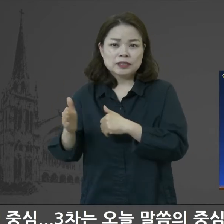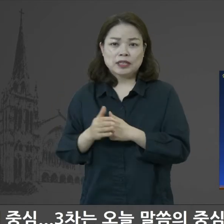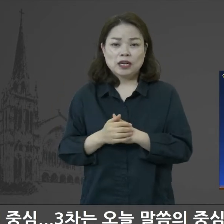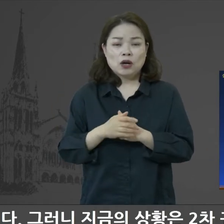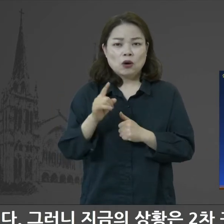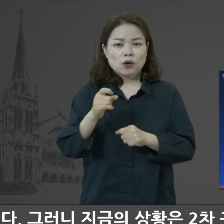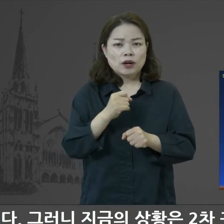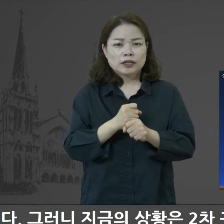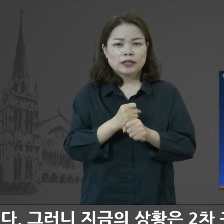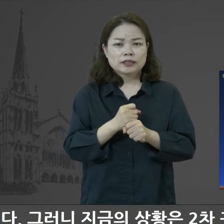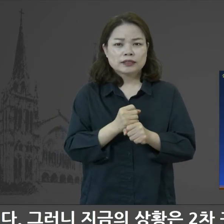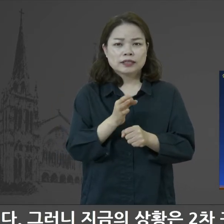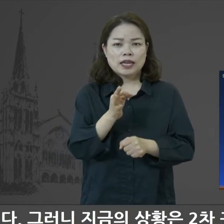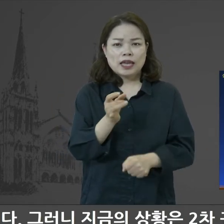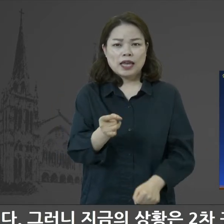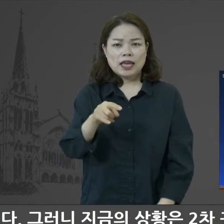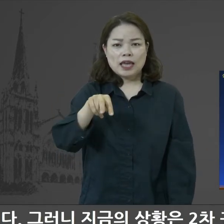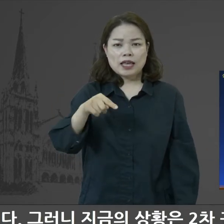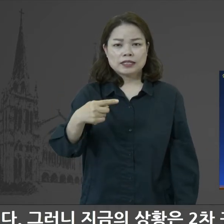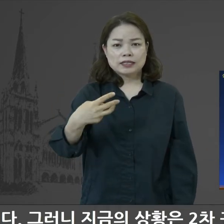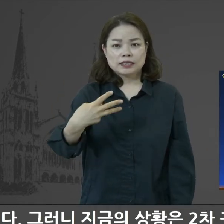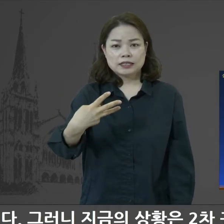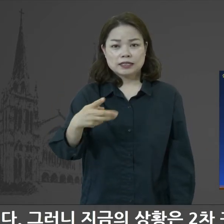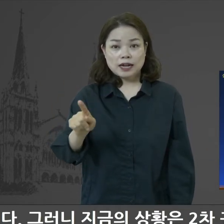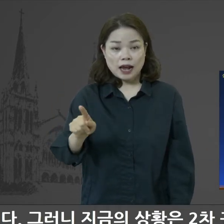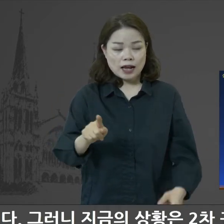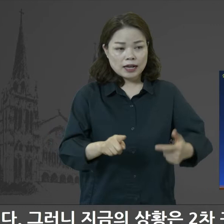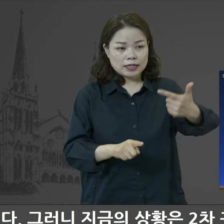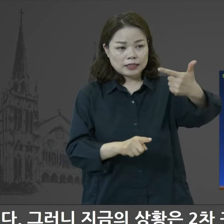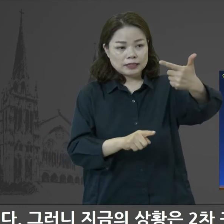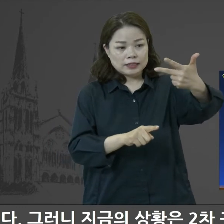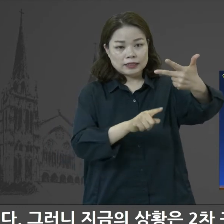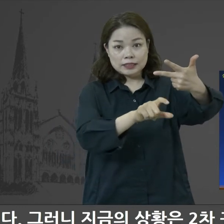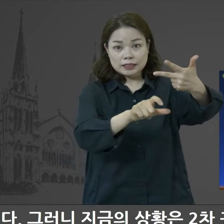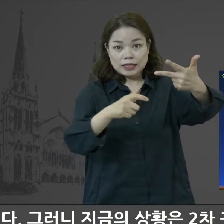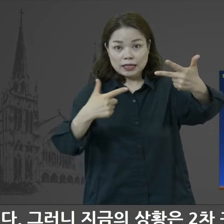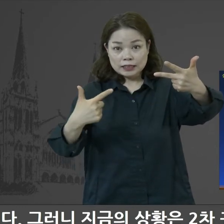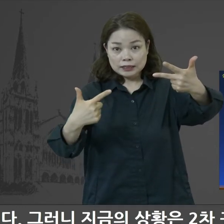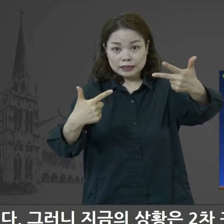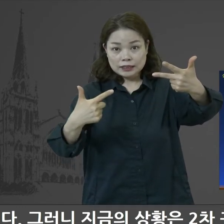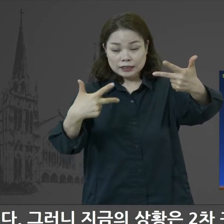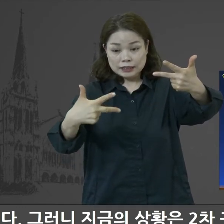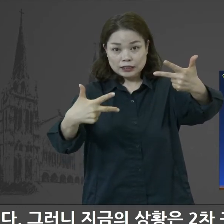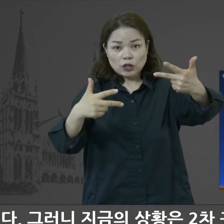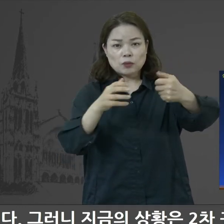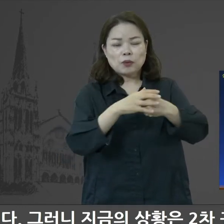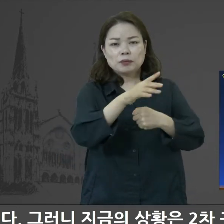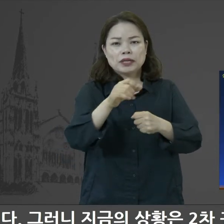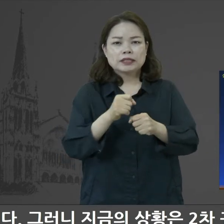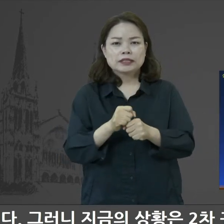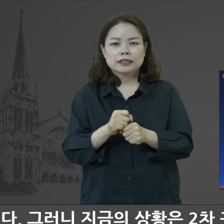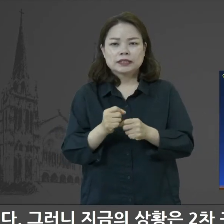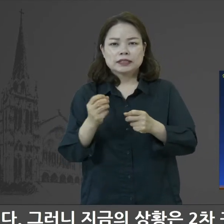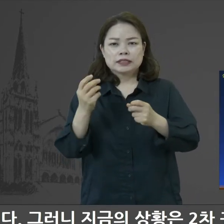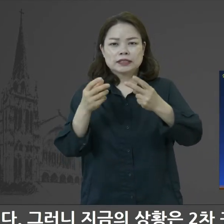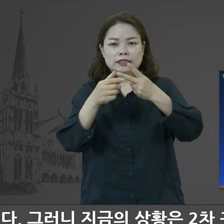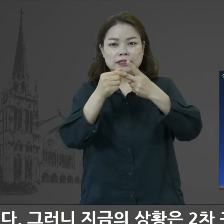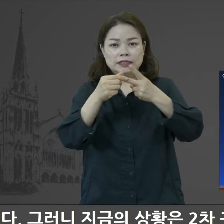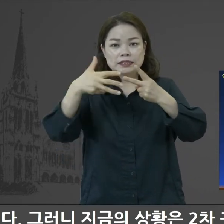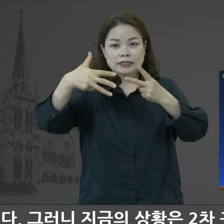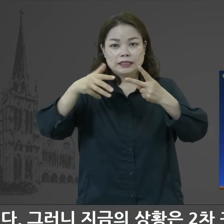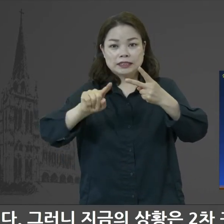보면 에스라서 7장 7절의 말씀을 보면 학사 에스라를 중심으로 2차 귀환이 이루어질